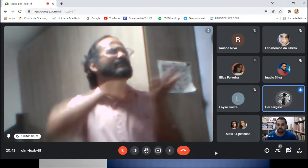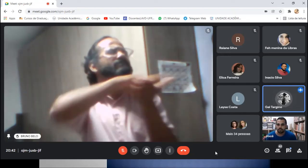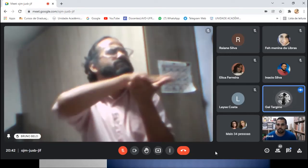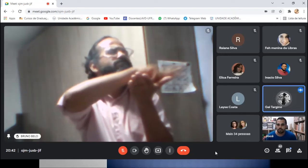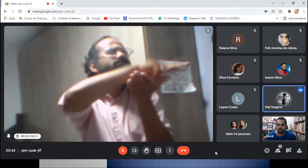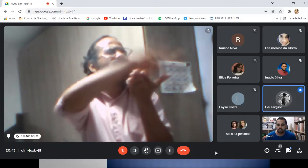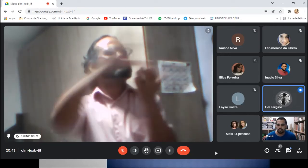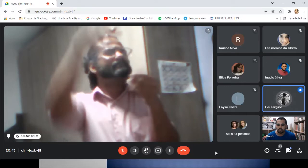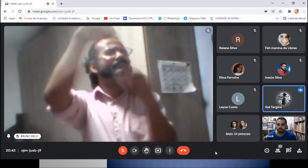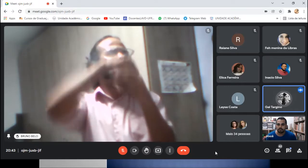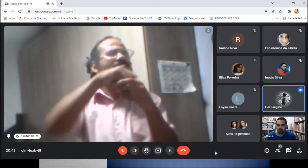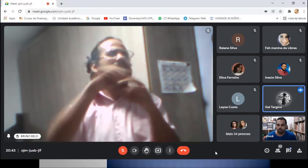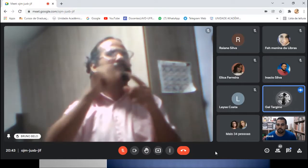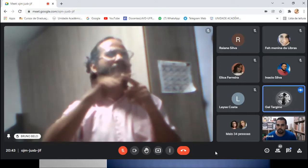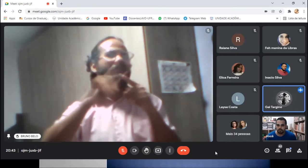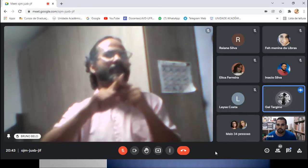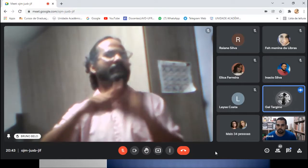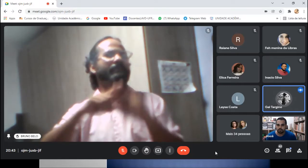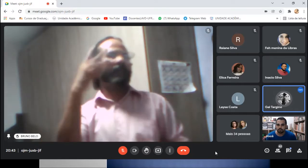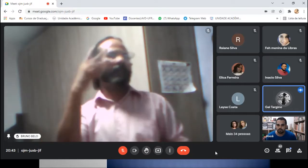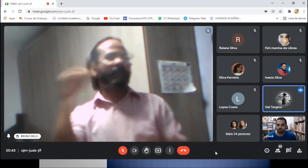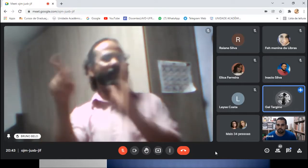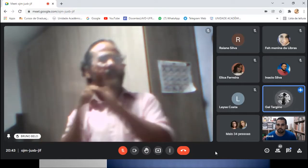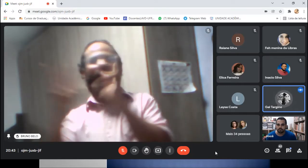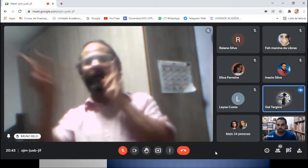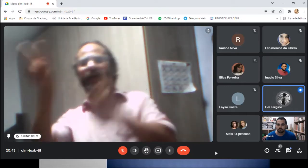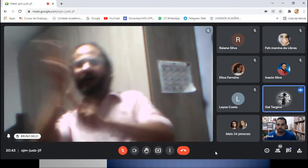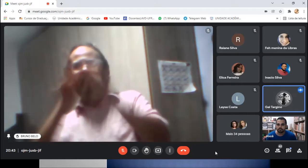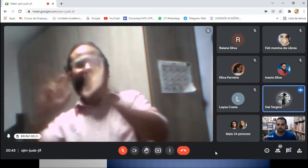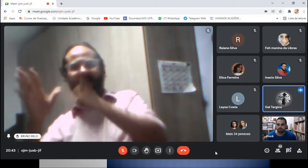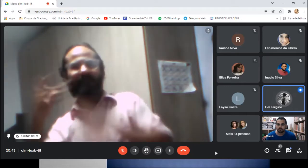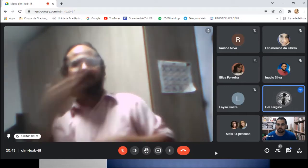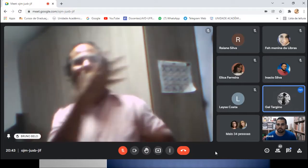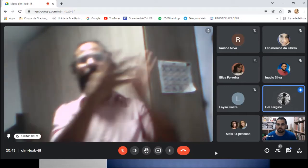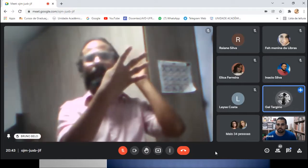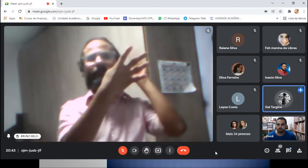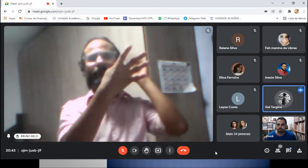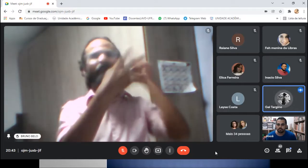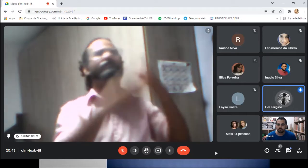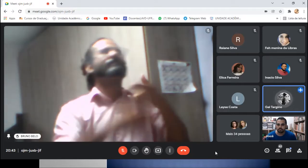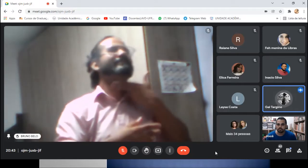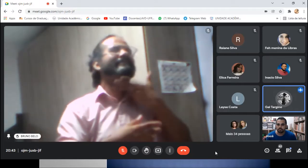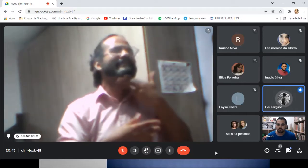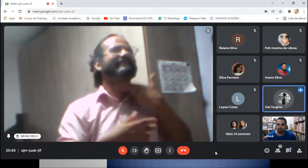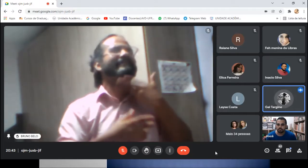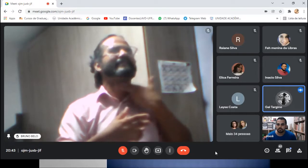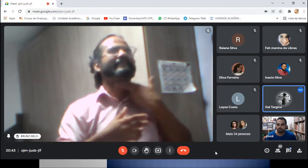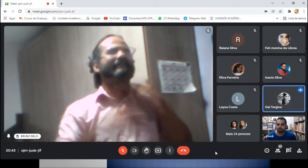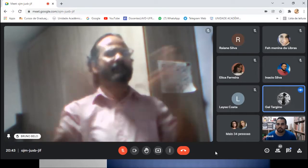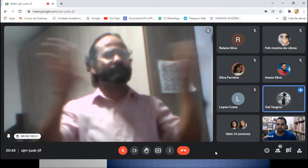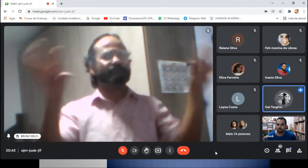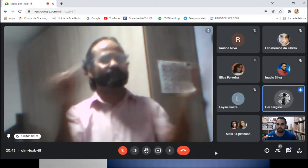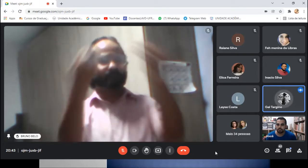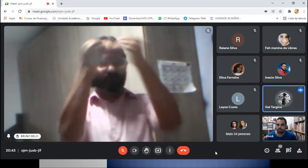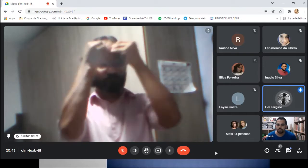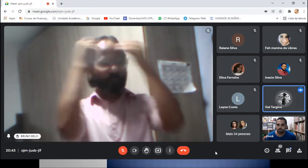questão fonética, os tipos, né, as mudanças, e aí depois os sinais, explicou a questão da voz,